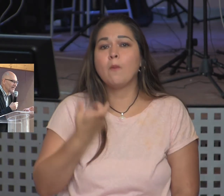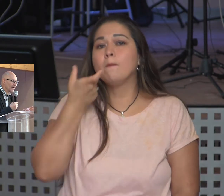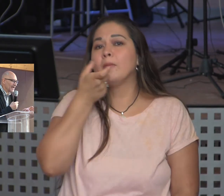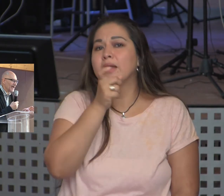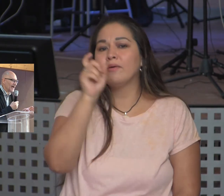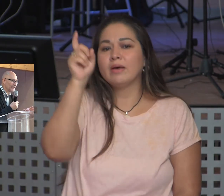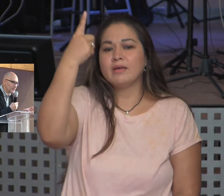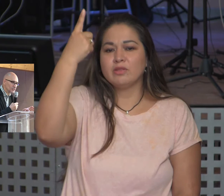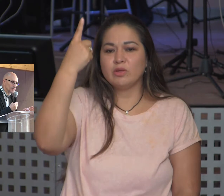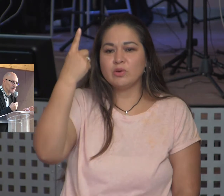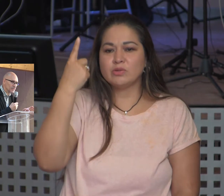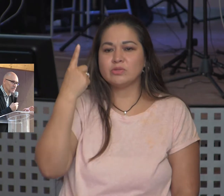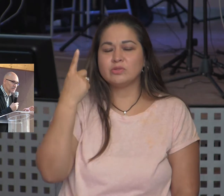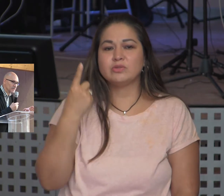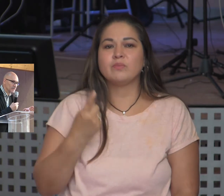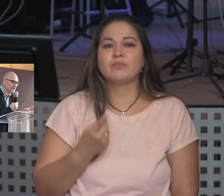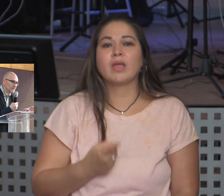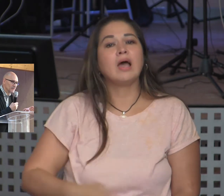oír a Dios.